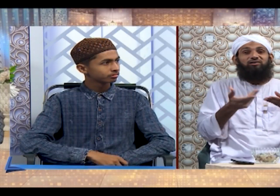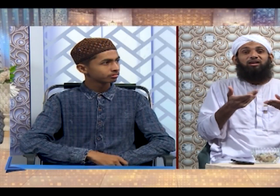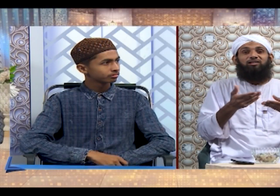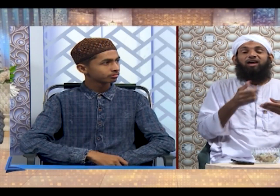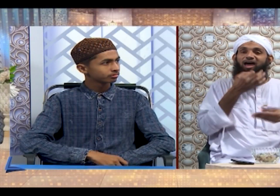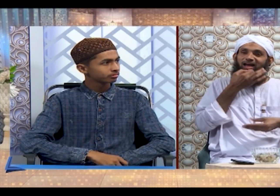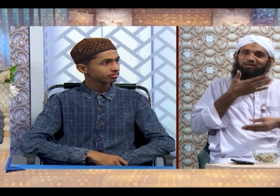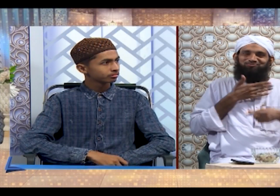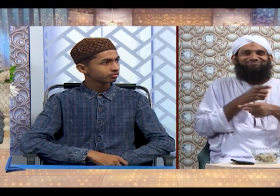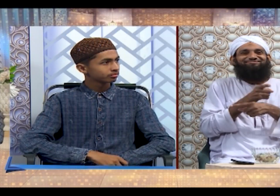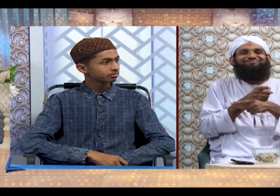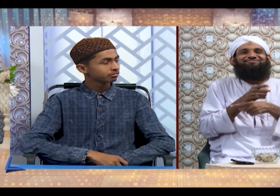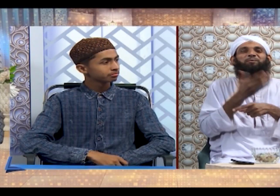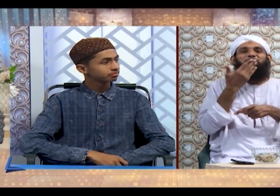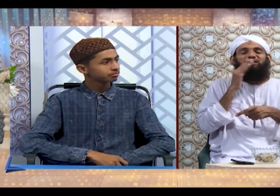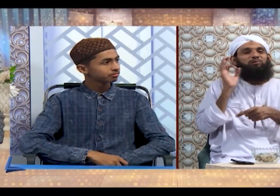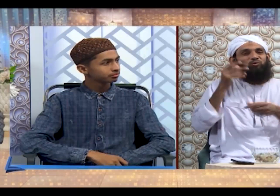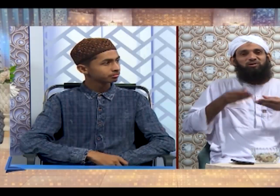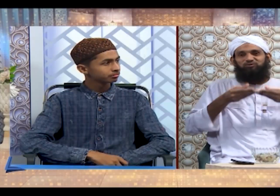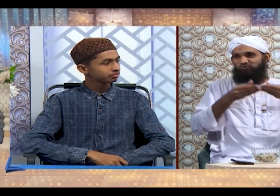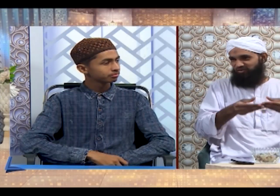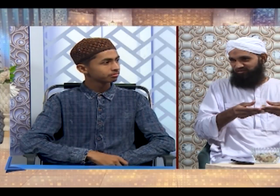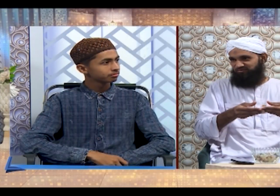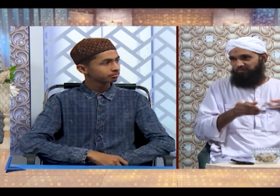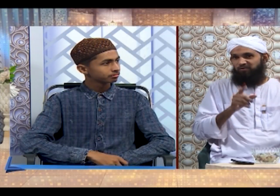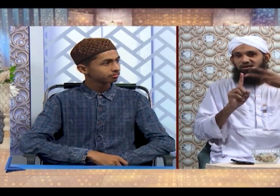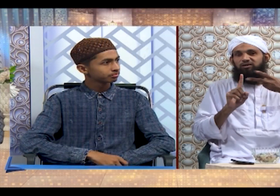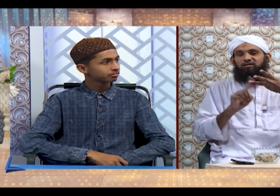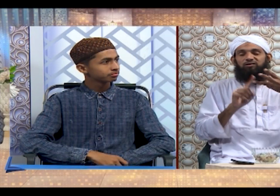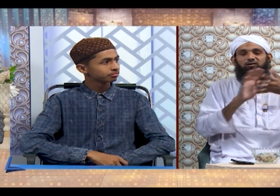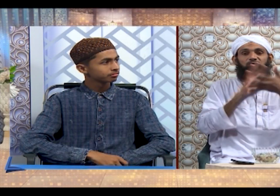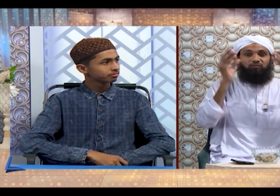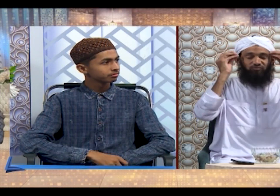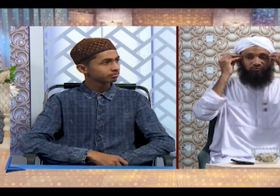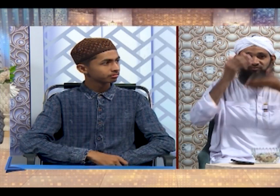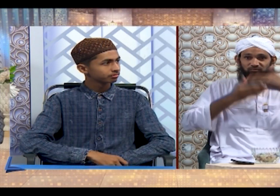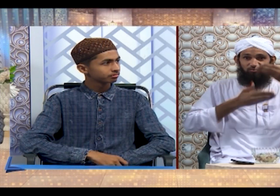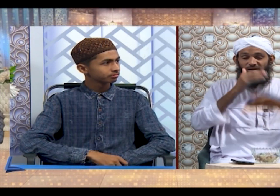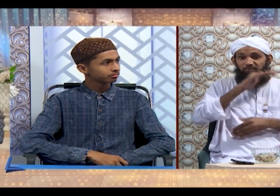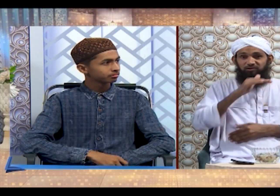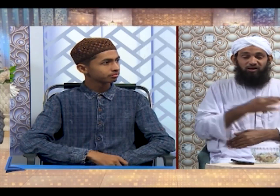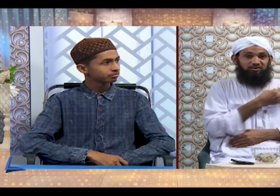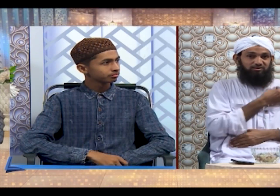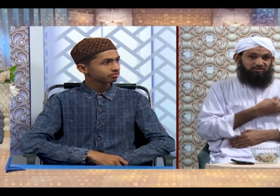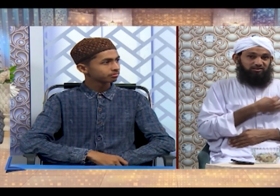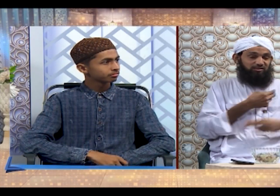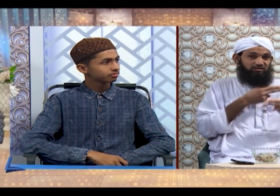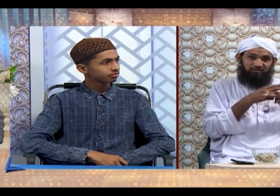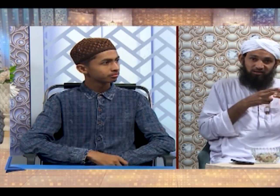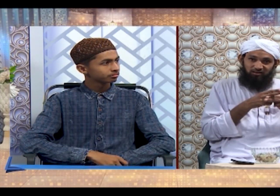احمد یار خان نعیمی رحمۃ اللہ علیہ فرماتے ہیں اچھے ادب سے مراد بچے کو دیندار، متقی، پرہیزگار بنانا ہے۔ اولاد کے لیے اس